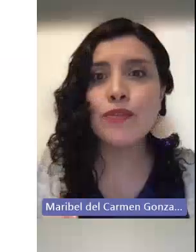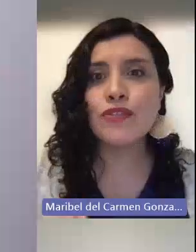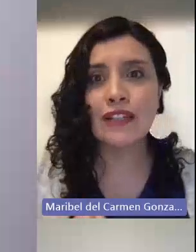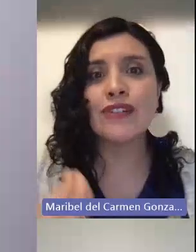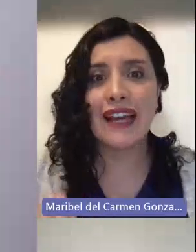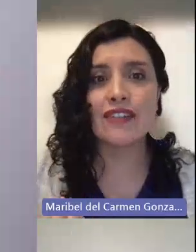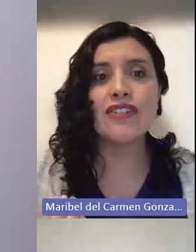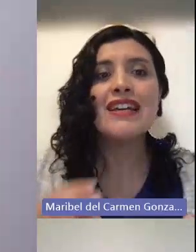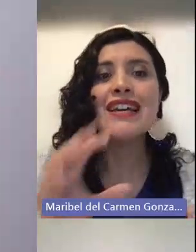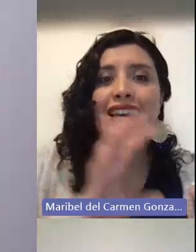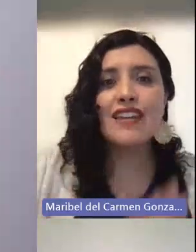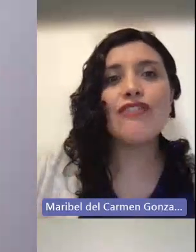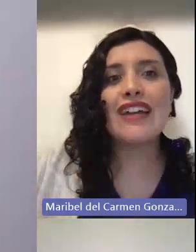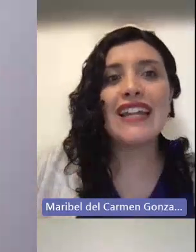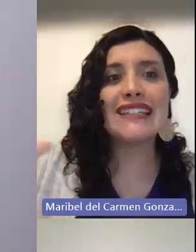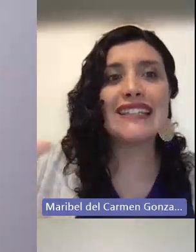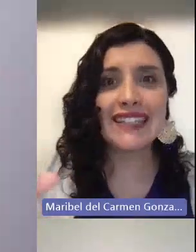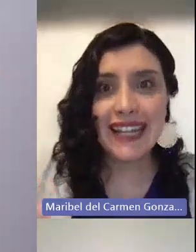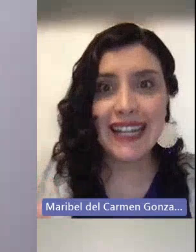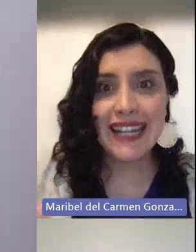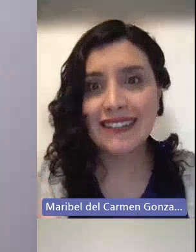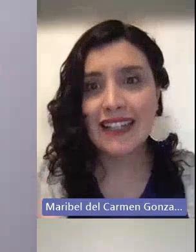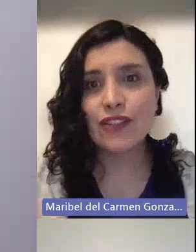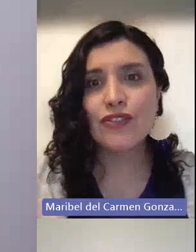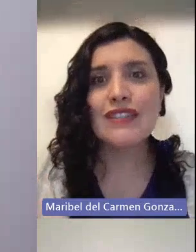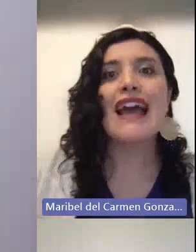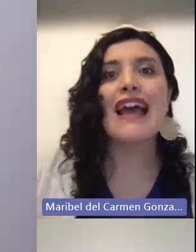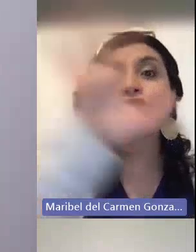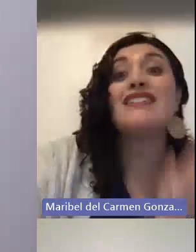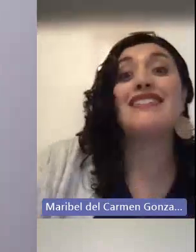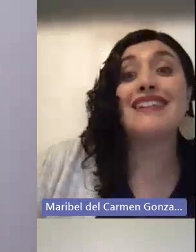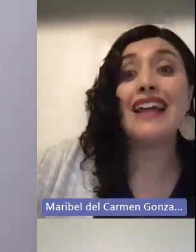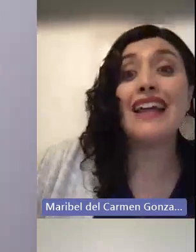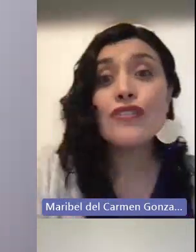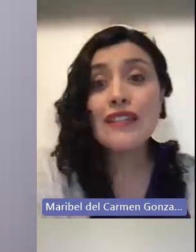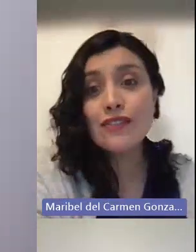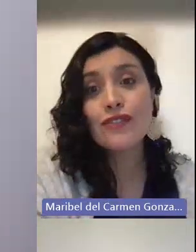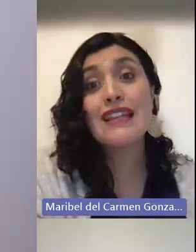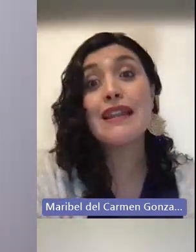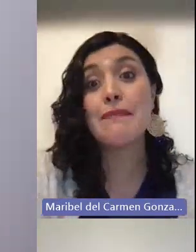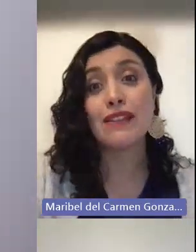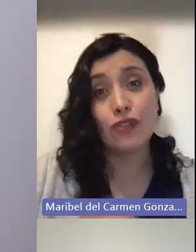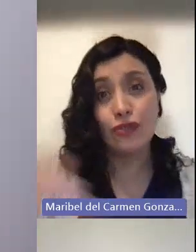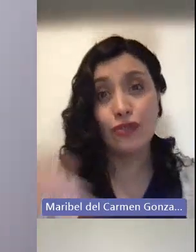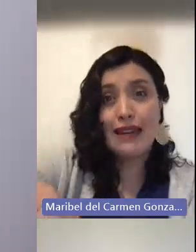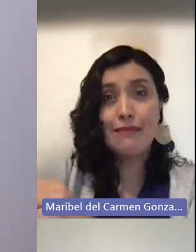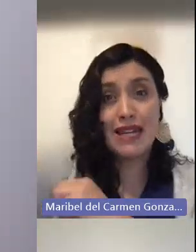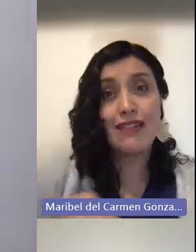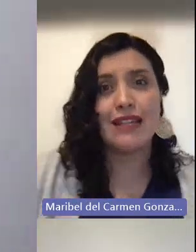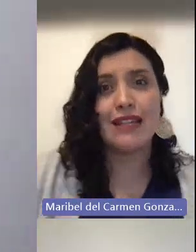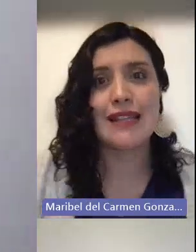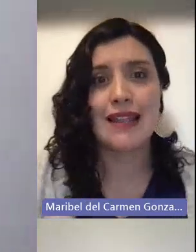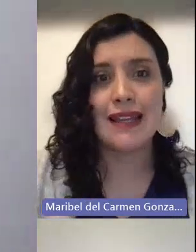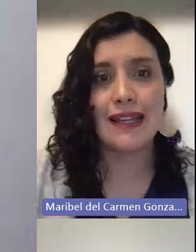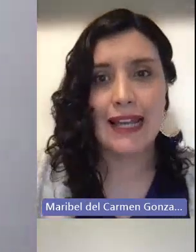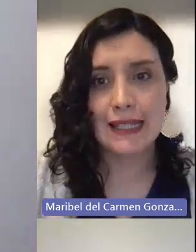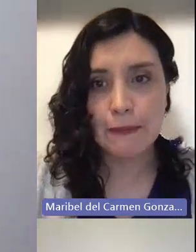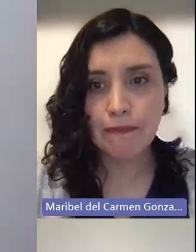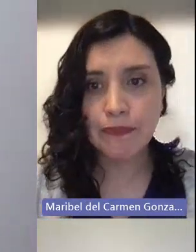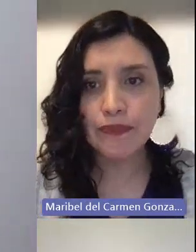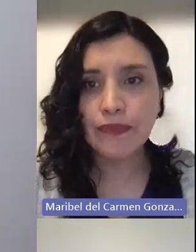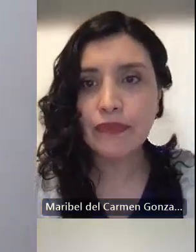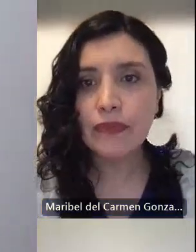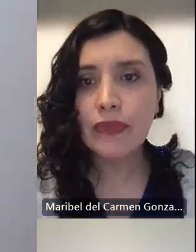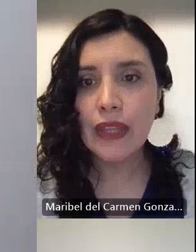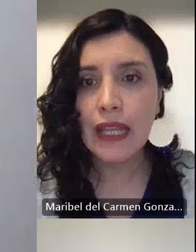están 100% a cargo, ellos van a tender entonces a considerar todos estos elementos en el manejo de la sala de